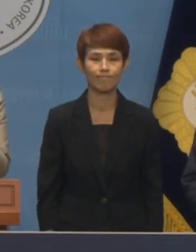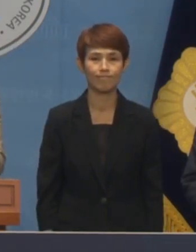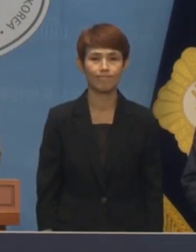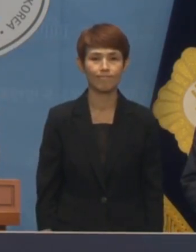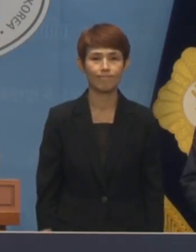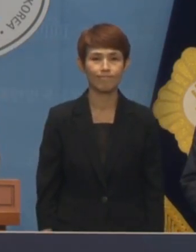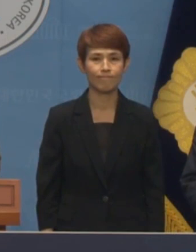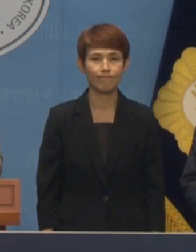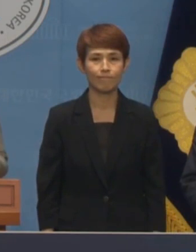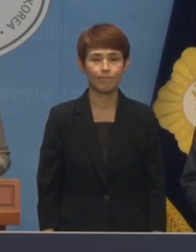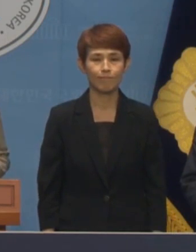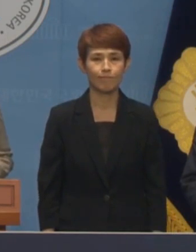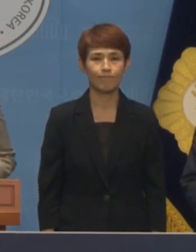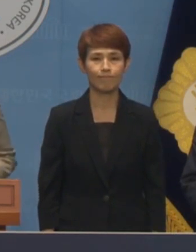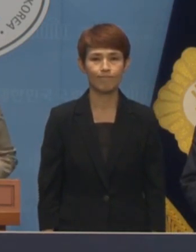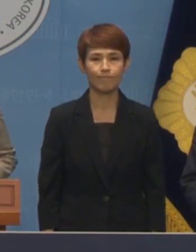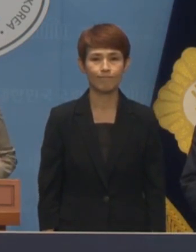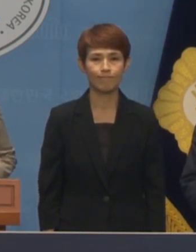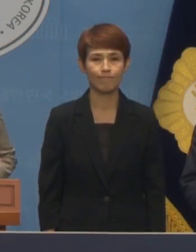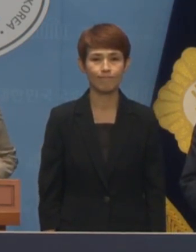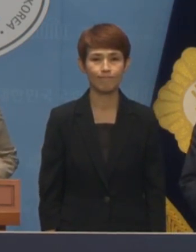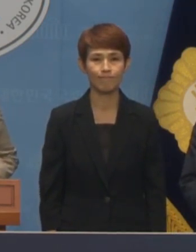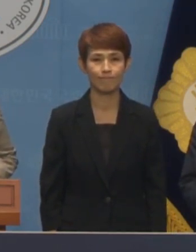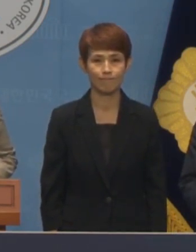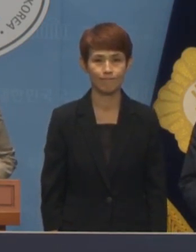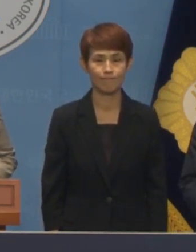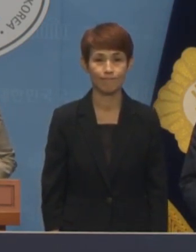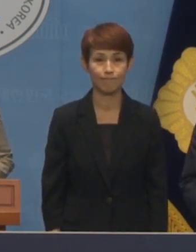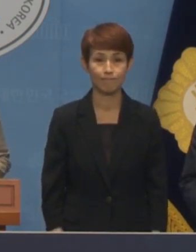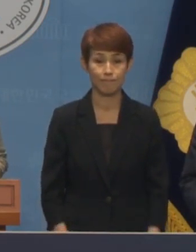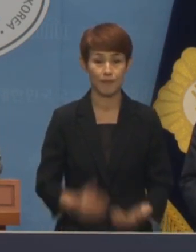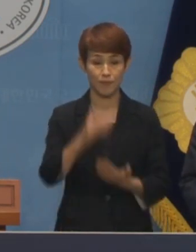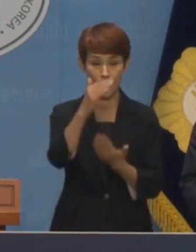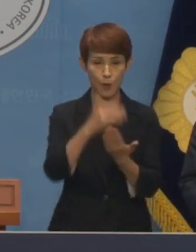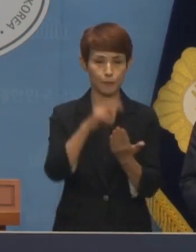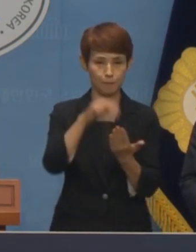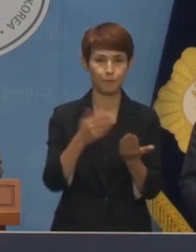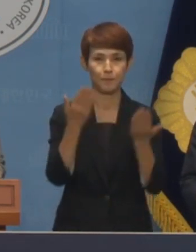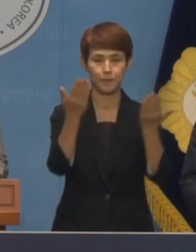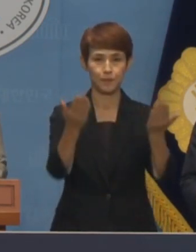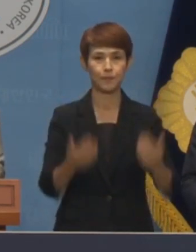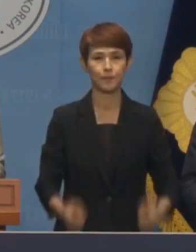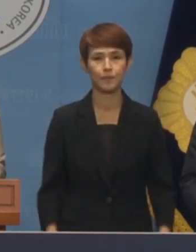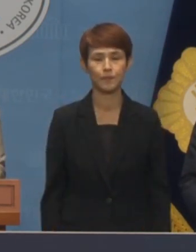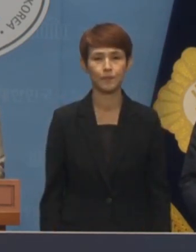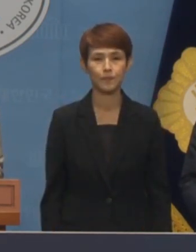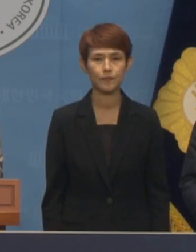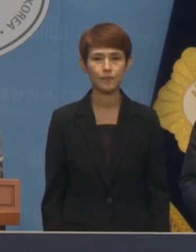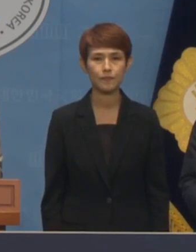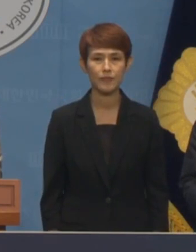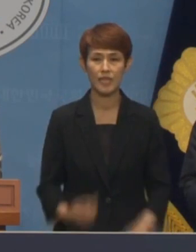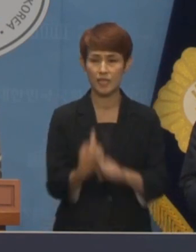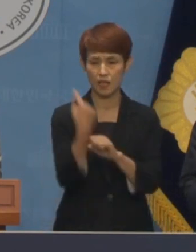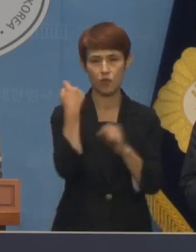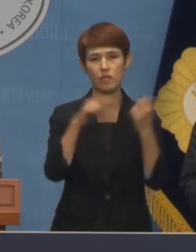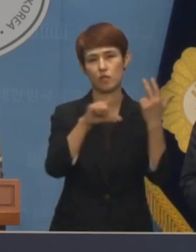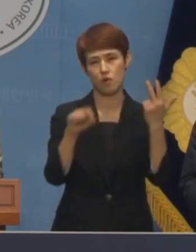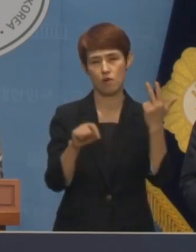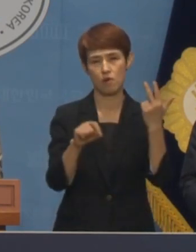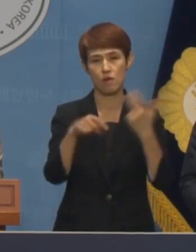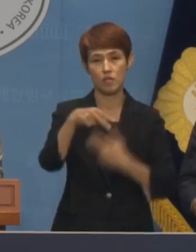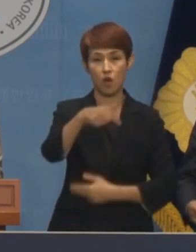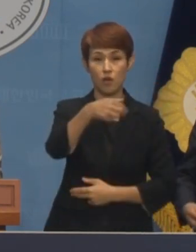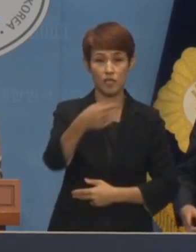네, 그럼 준비된 기자회견문을 낭독하겠습니다. 작년 7월